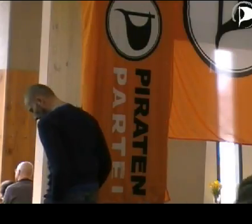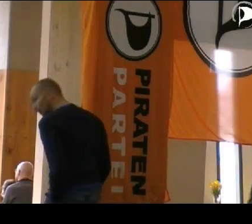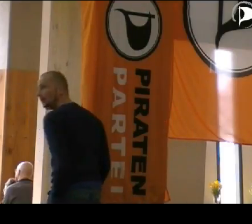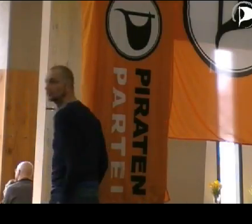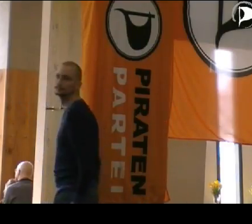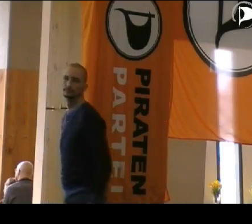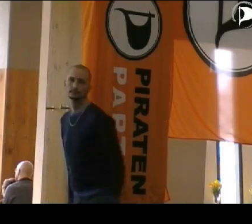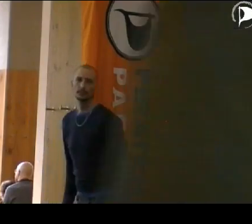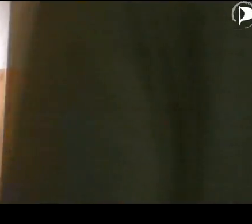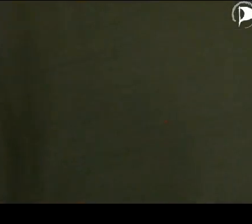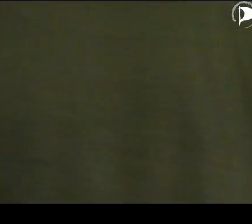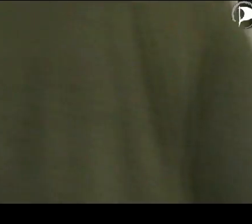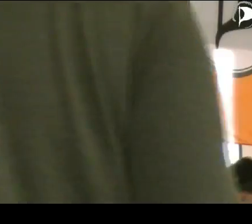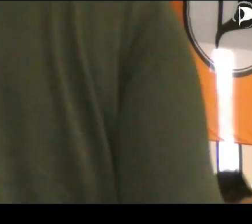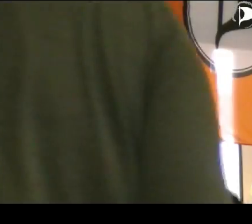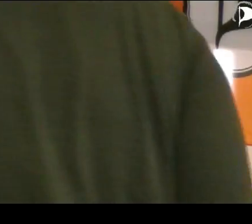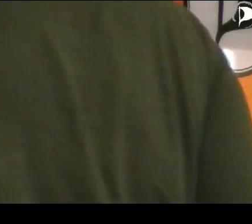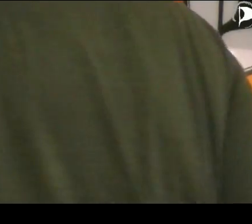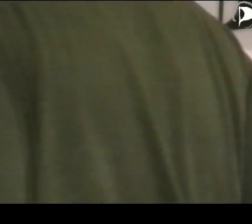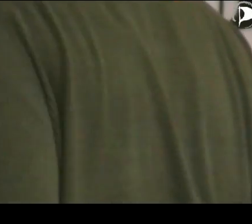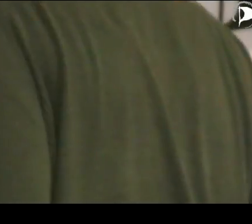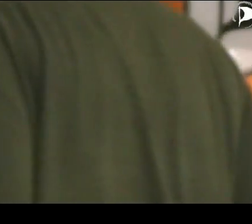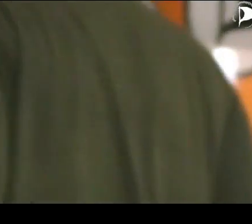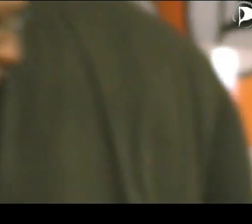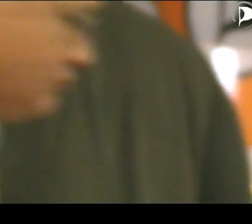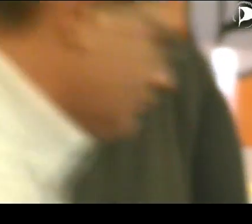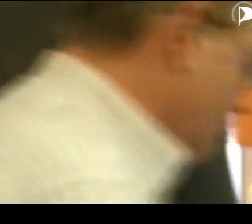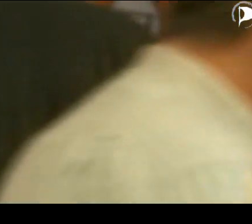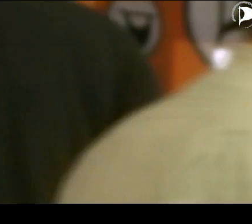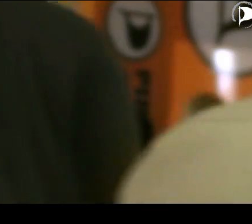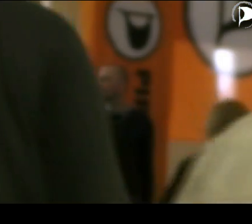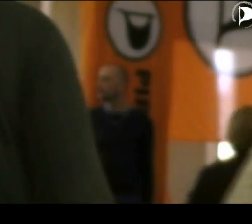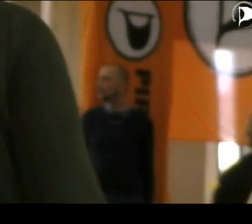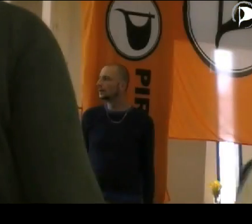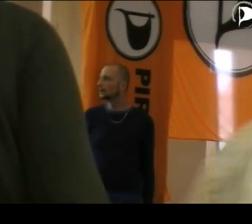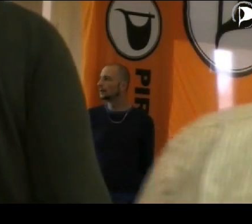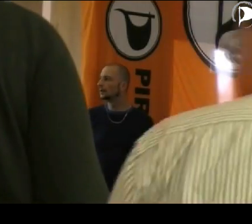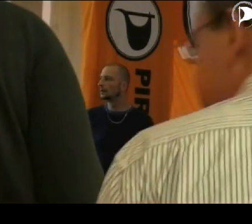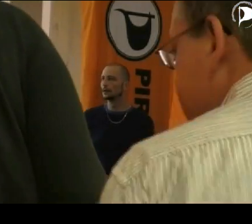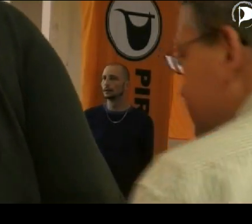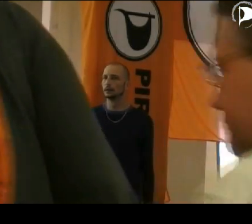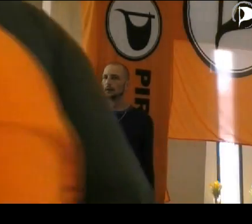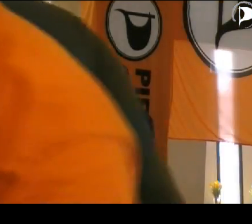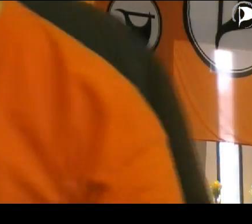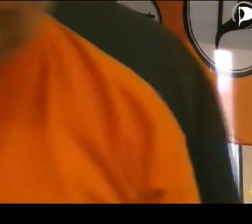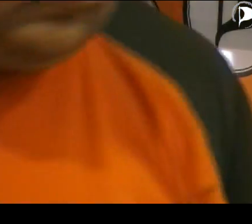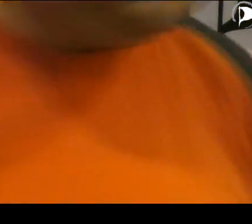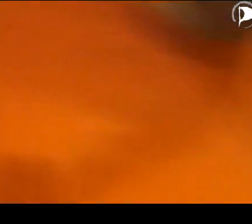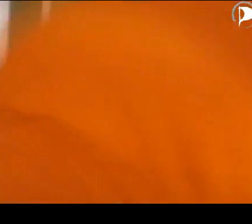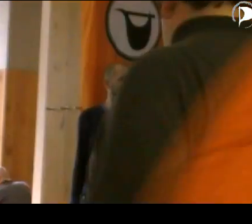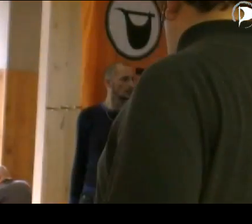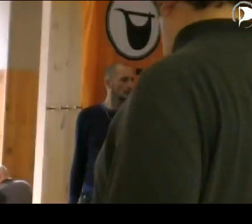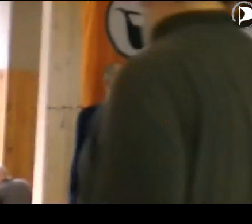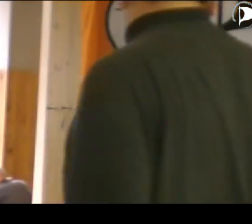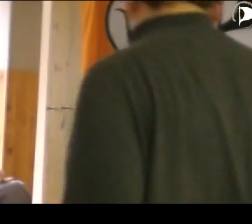okay ich habe doch mitbekommen wenn jemand wie sailing baby oder space up macht will hier bei diesem anmelden er sitzt dort